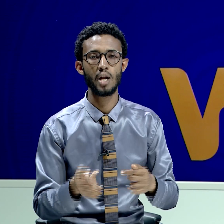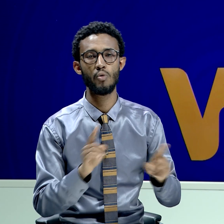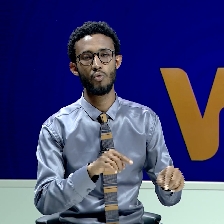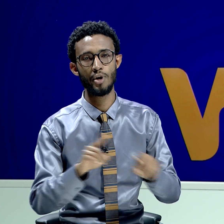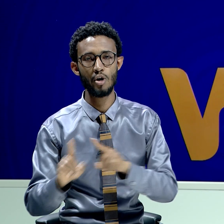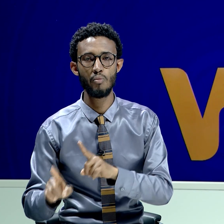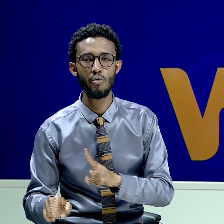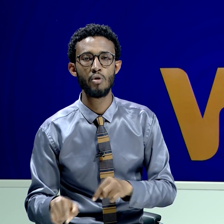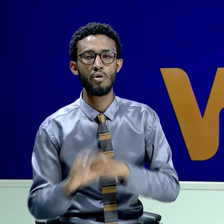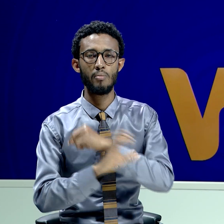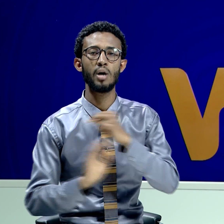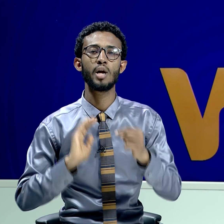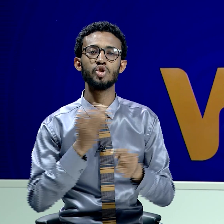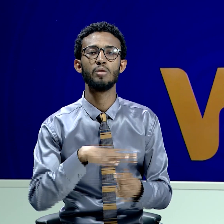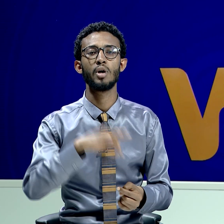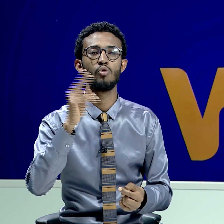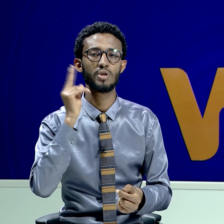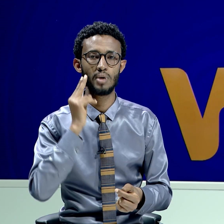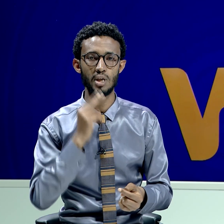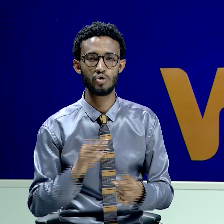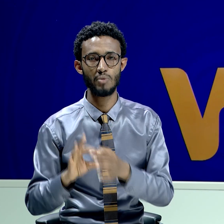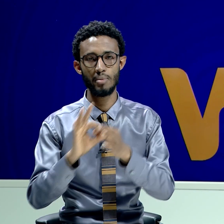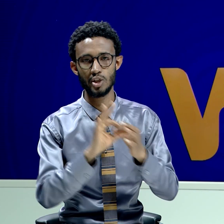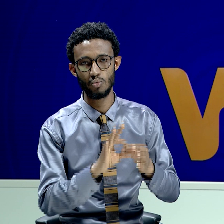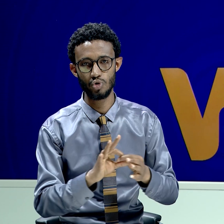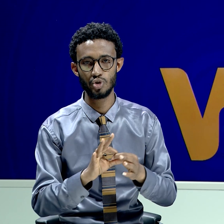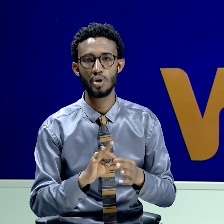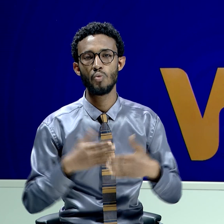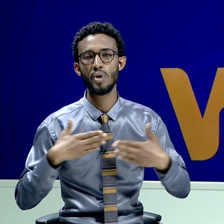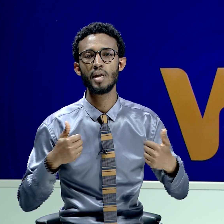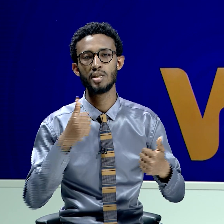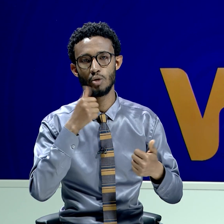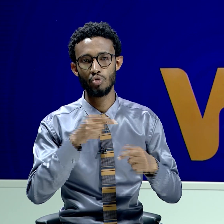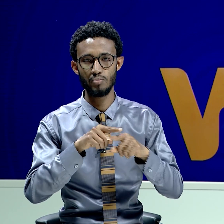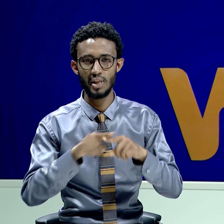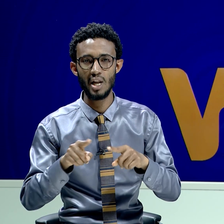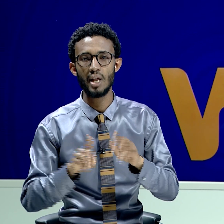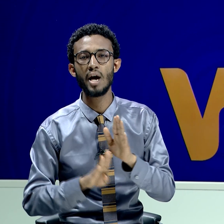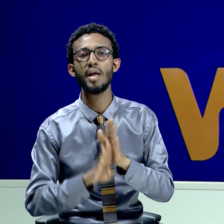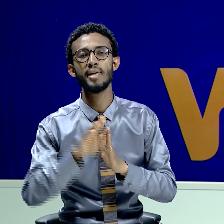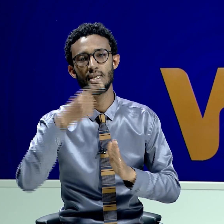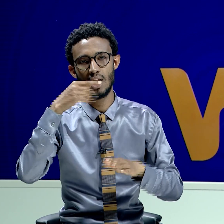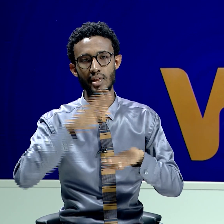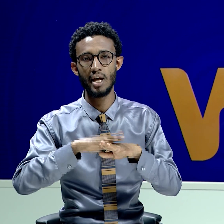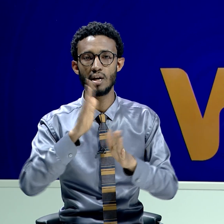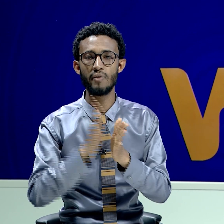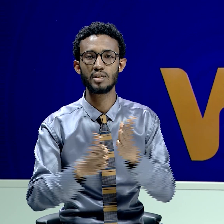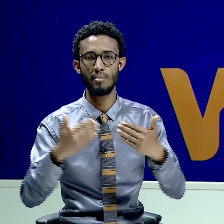የዛሬው ደግሞ ባገራችን የሚገኙ መስማሳናችሁ ማበረሰቦች ወጣት ሰቶች በተለይ ታዳጊ ህጻናት ላይ ተፈጸመ